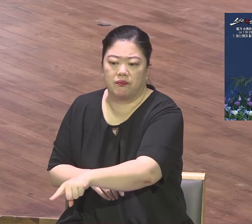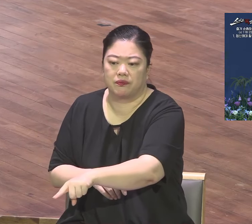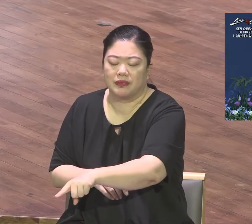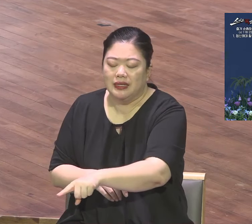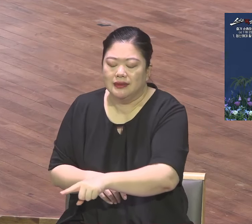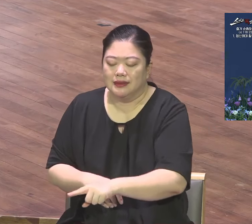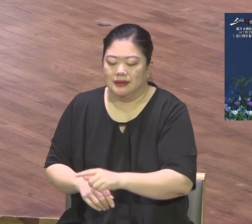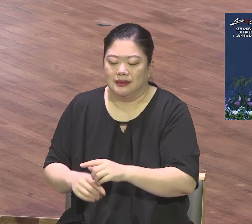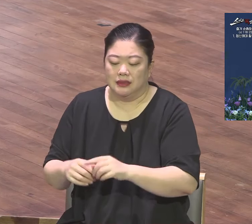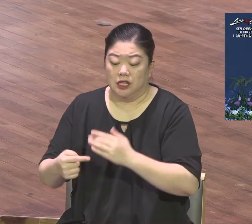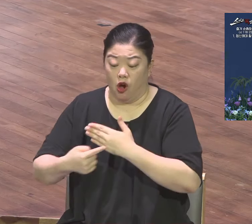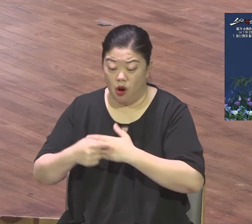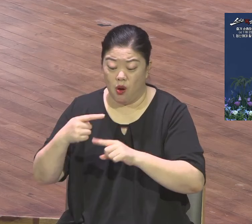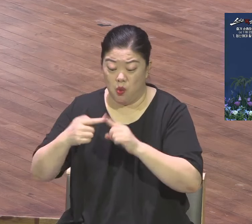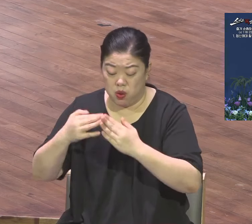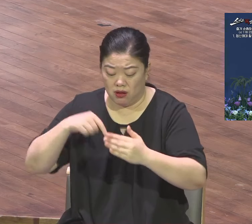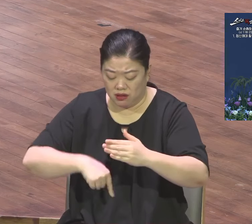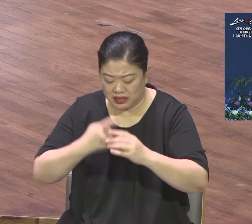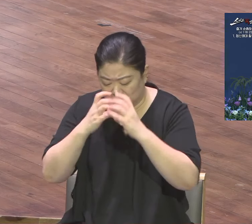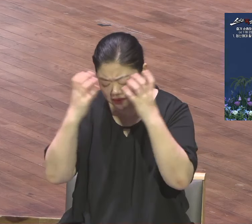고린도전서 10장 31절입니다.